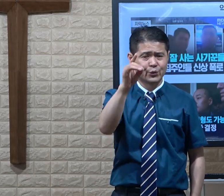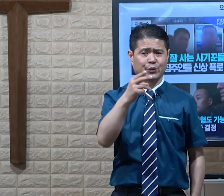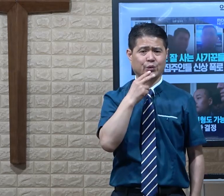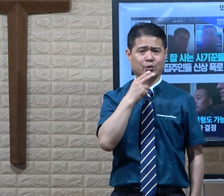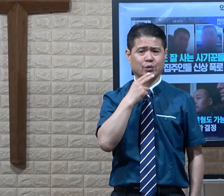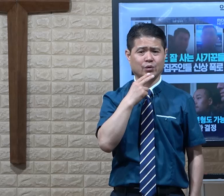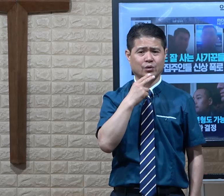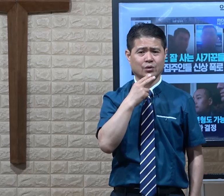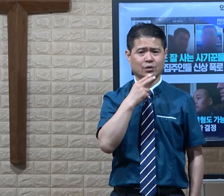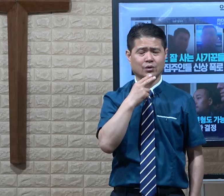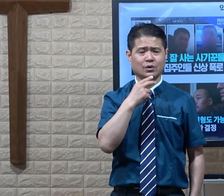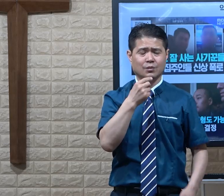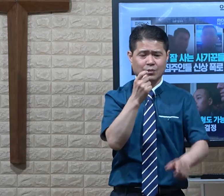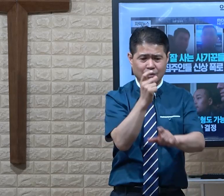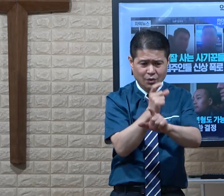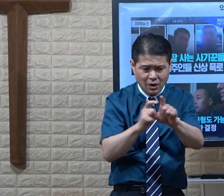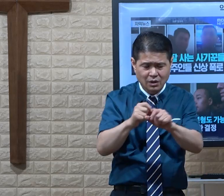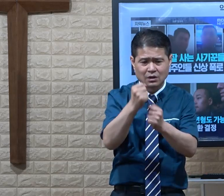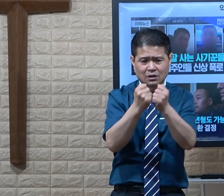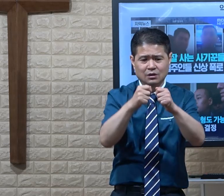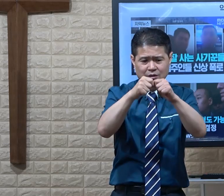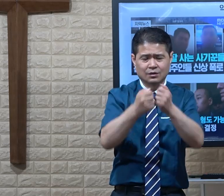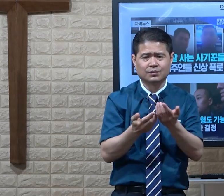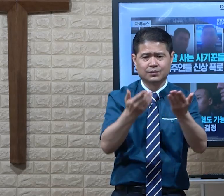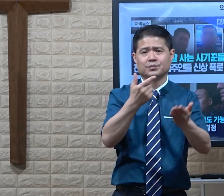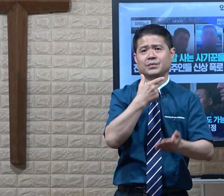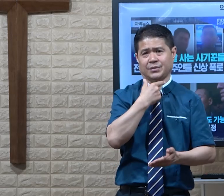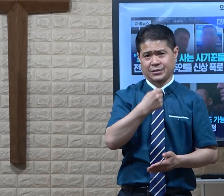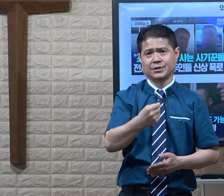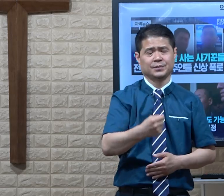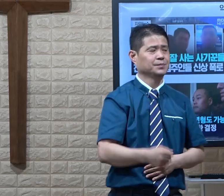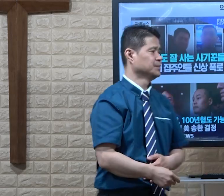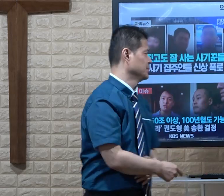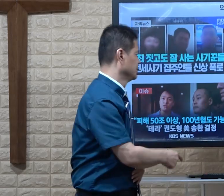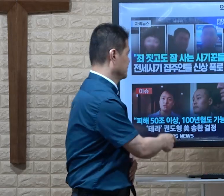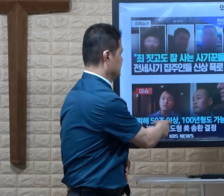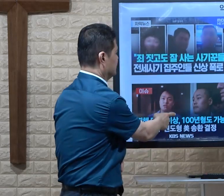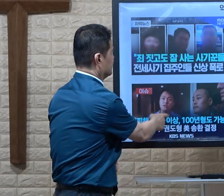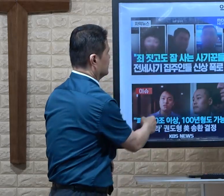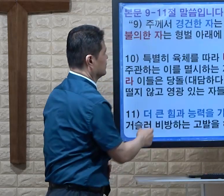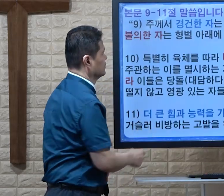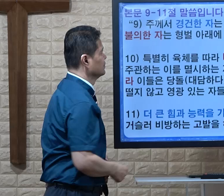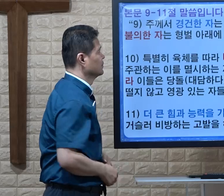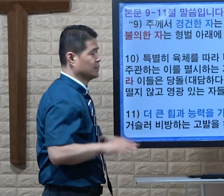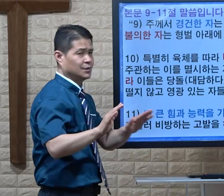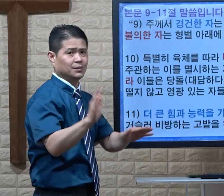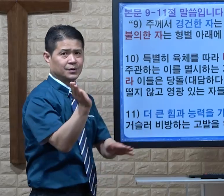없습니다. 들어본 바도 없고 여기에 대해서 더 자세히 말씀드리겠습니다.